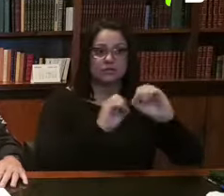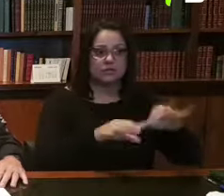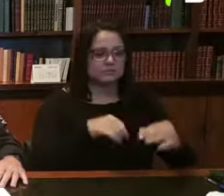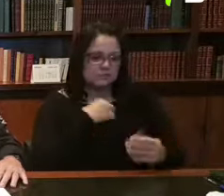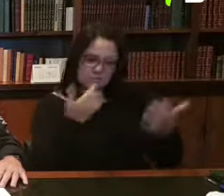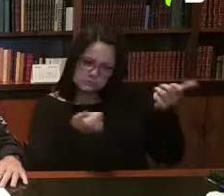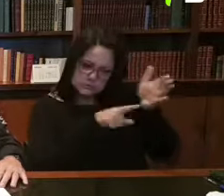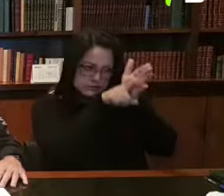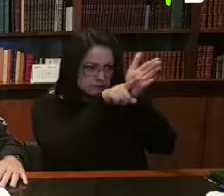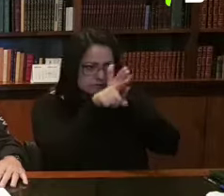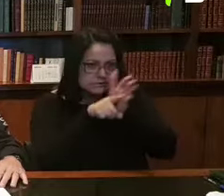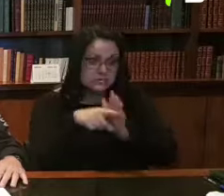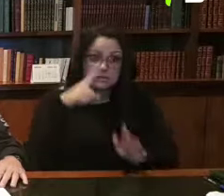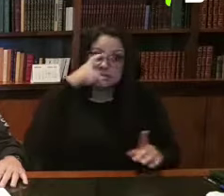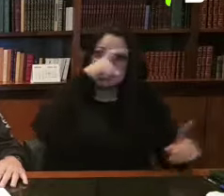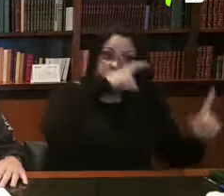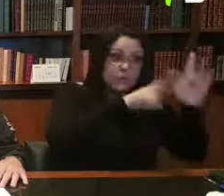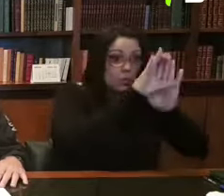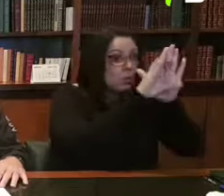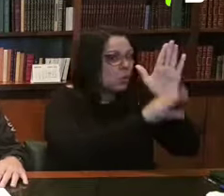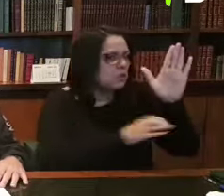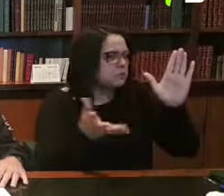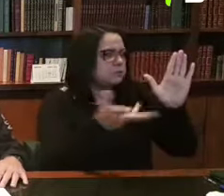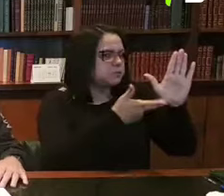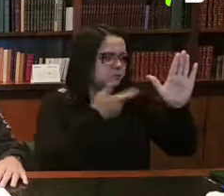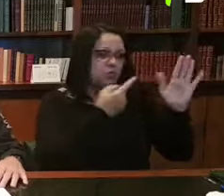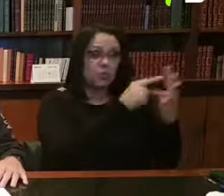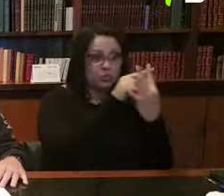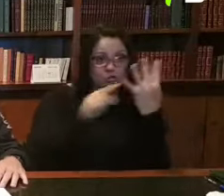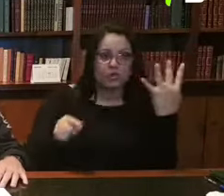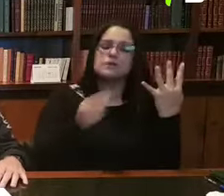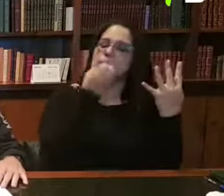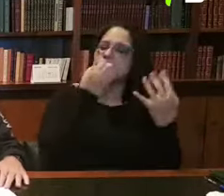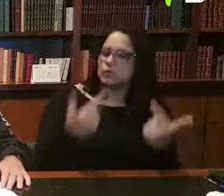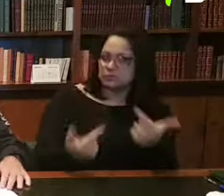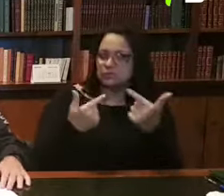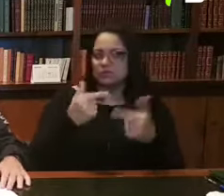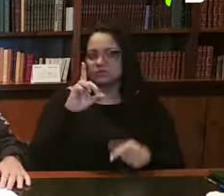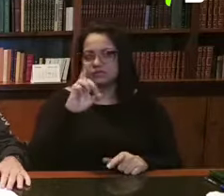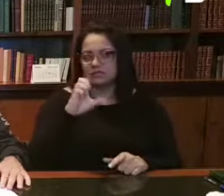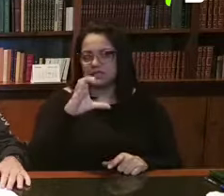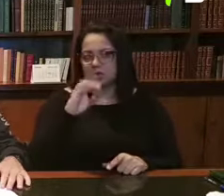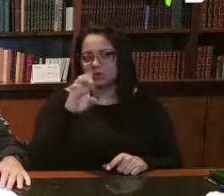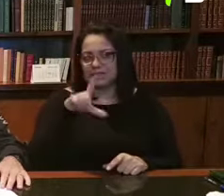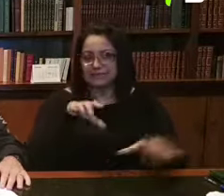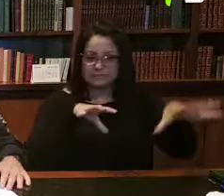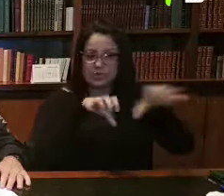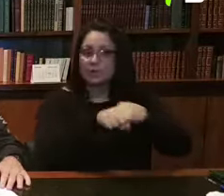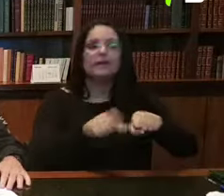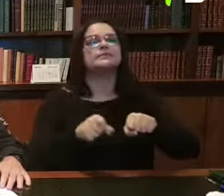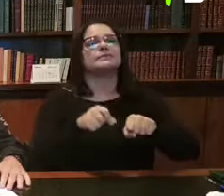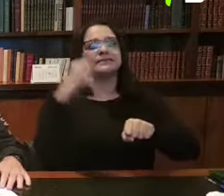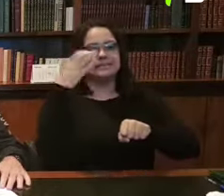e vão é difícil todos quatro de um currículo excepcional tão boa sorte a sua carlos alberto decotelli que é bacharel em ciências